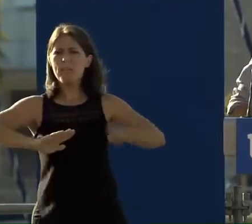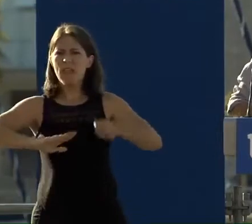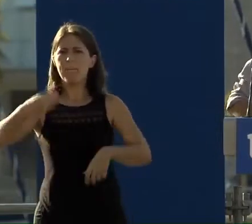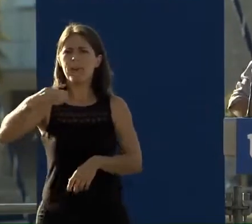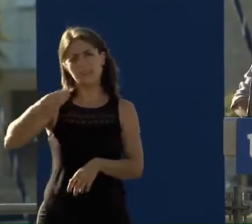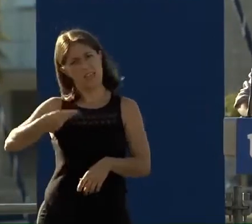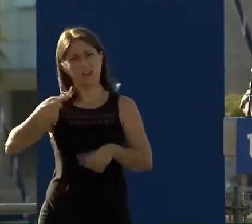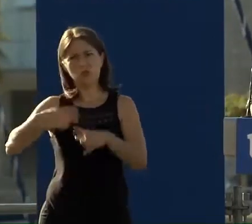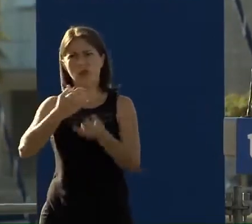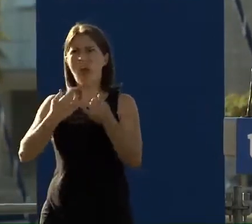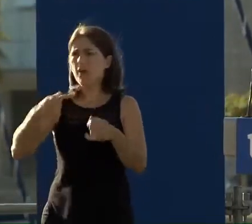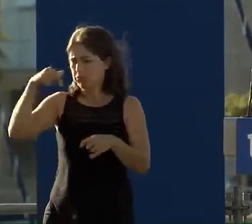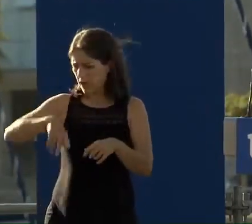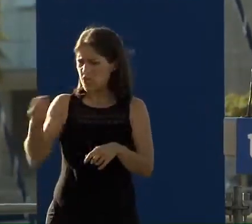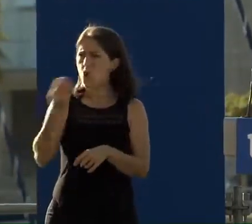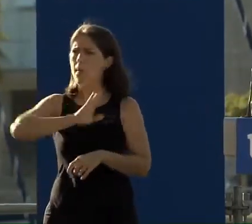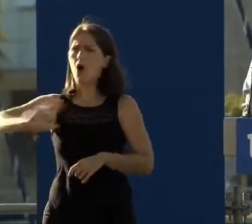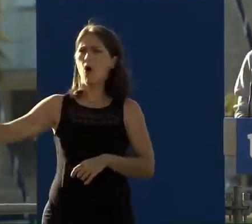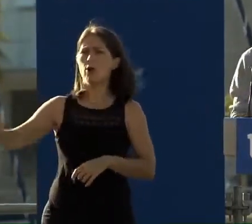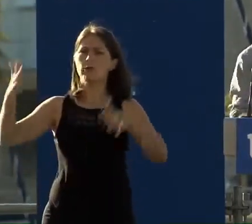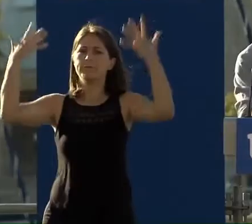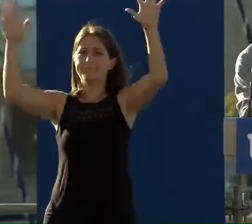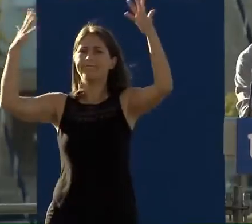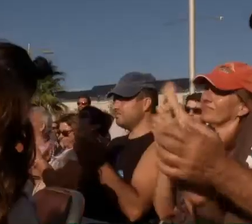mellor presidente que nunca tivo este país.